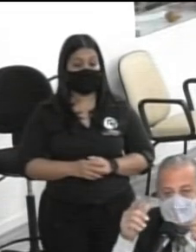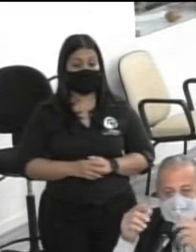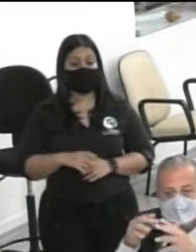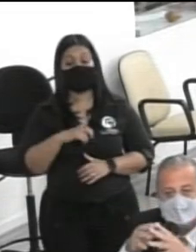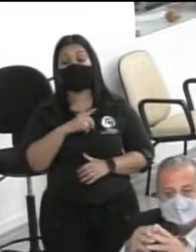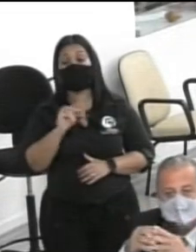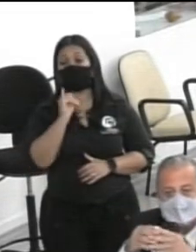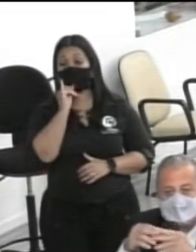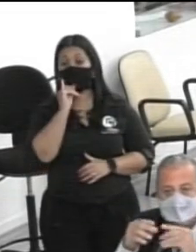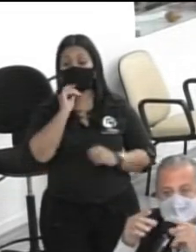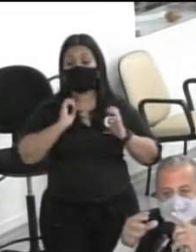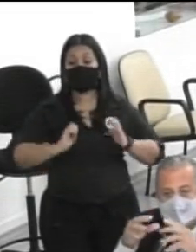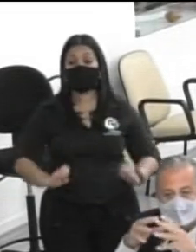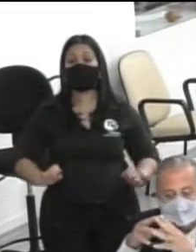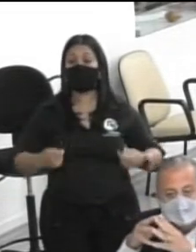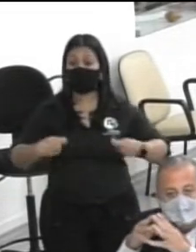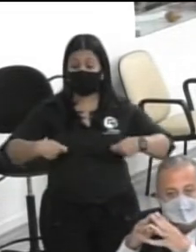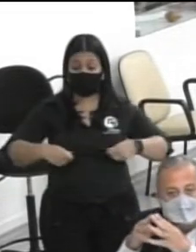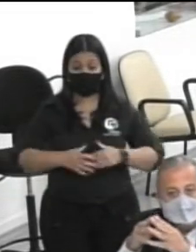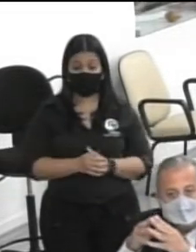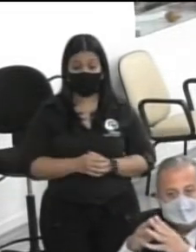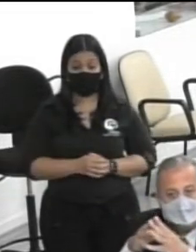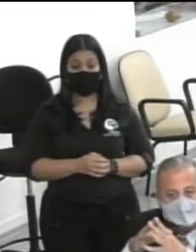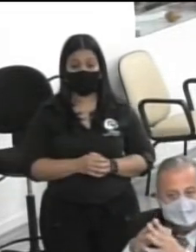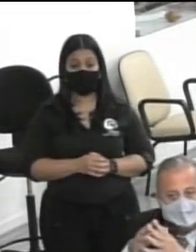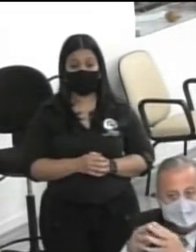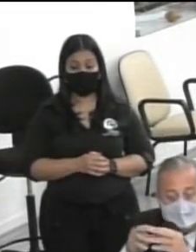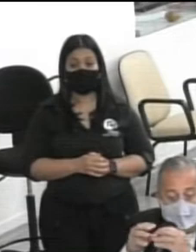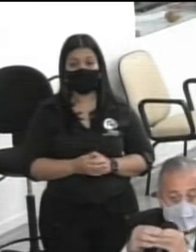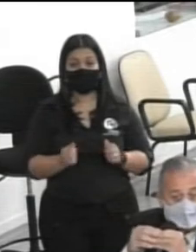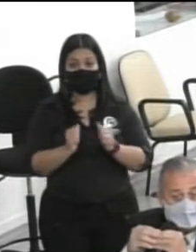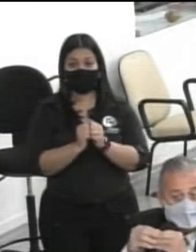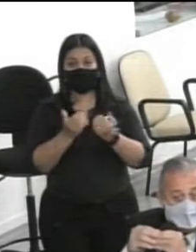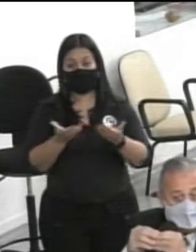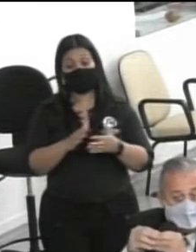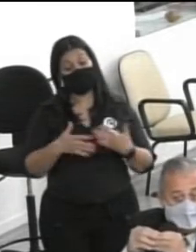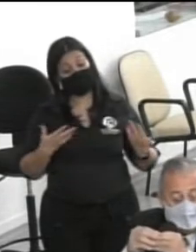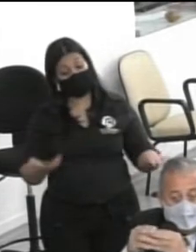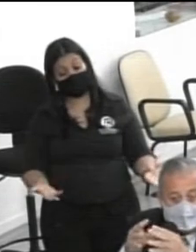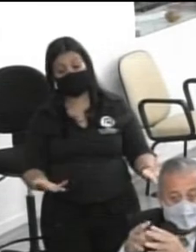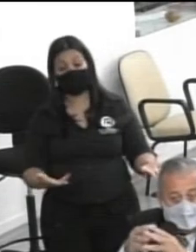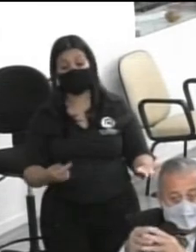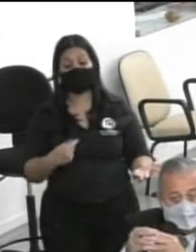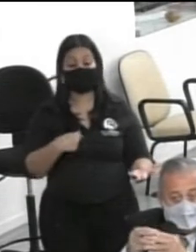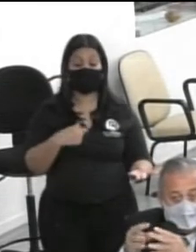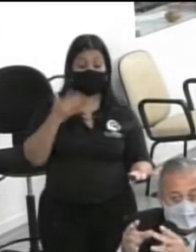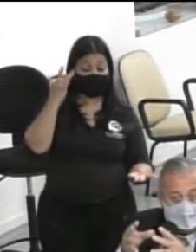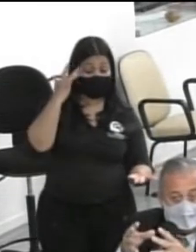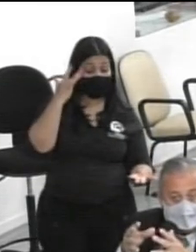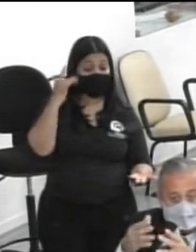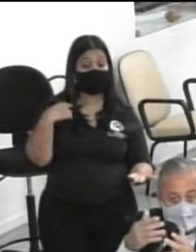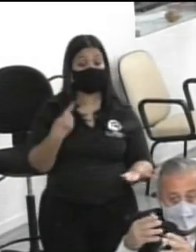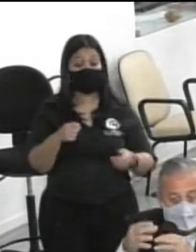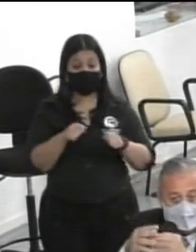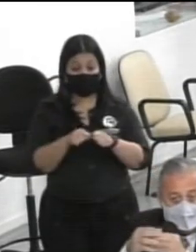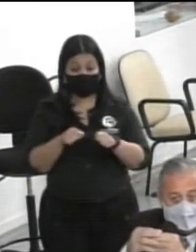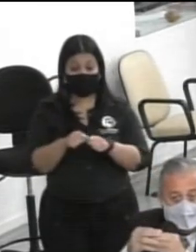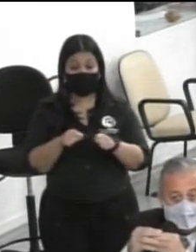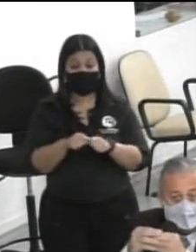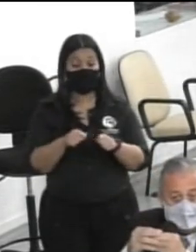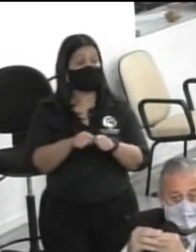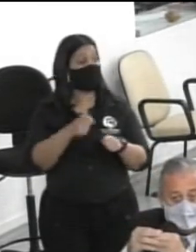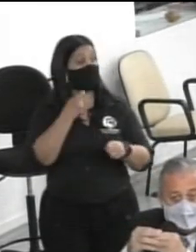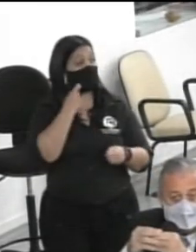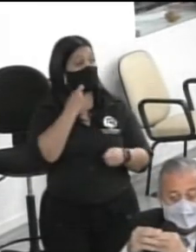né? Temos que ter coerência com você. Eu acho que o que fizeram aí, como o Peixão falou, que